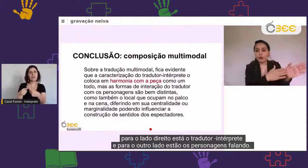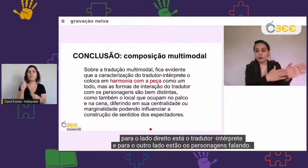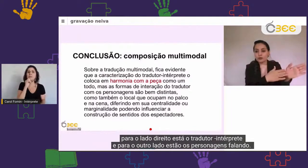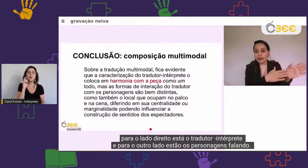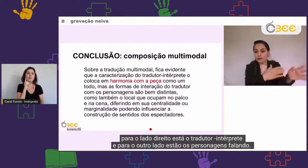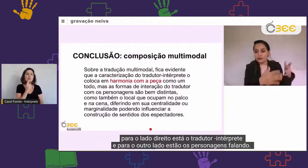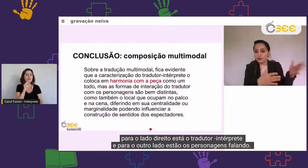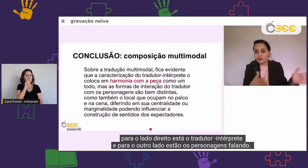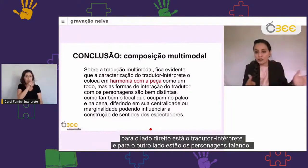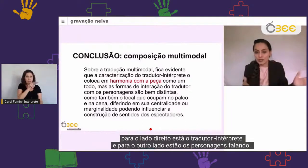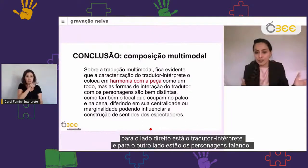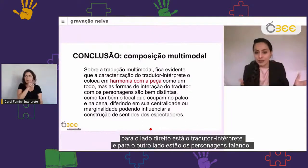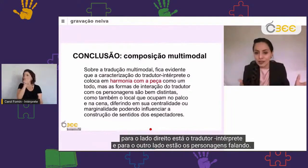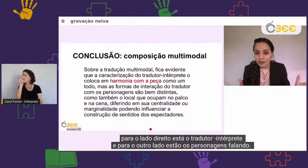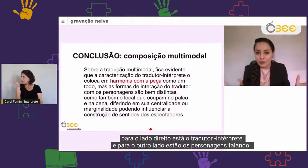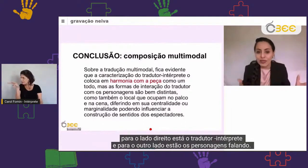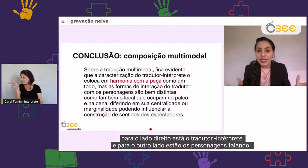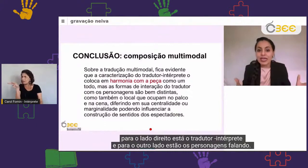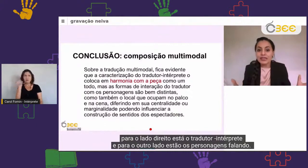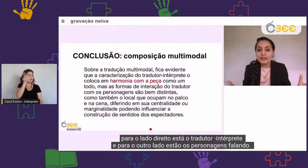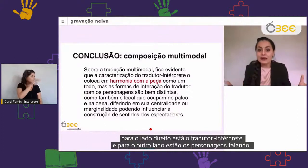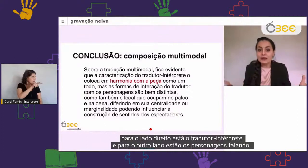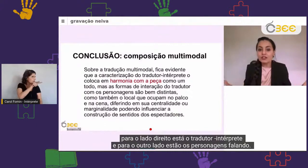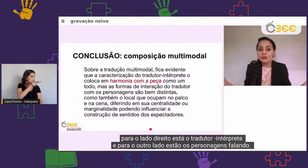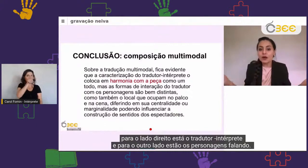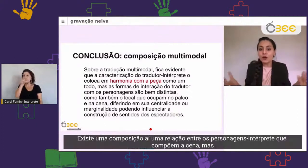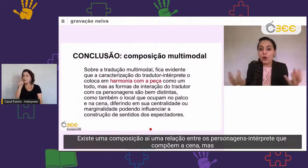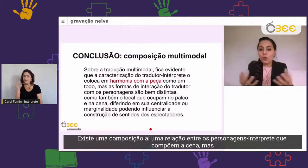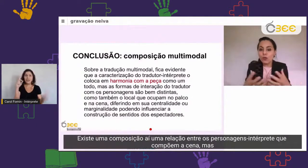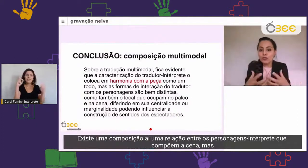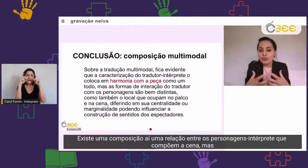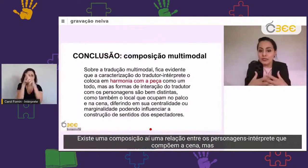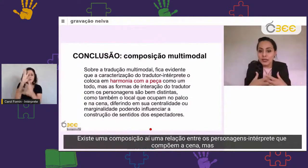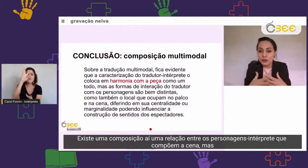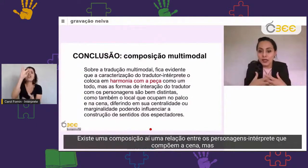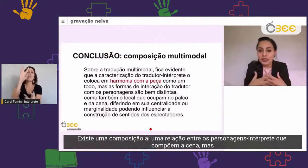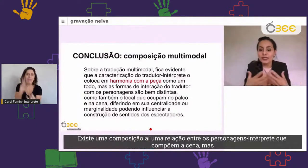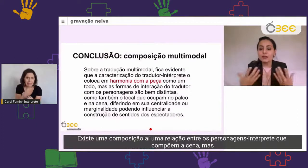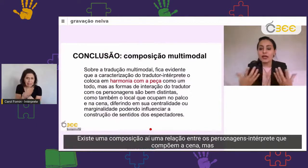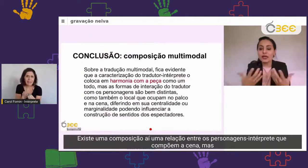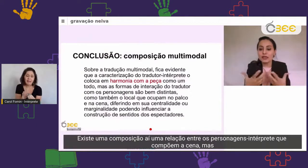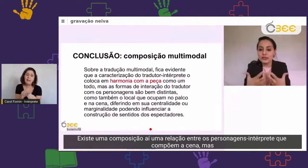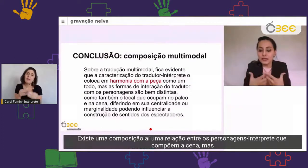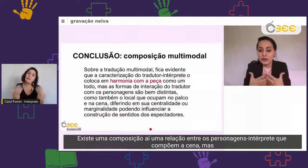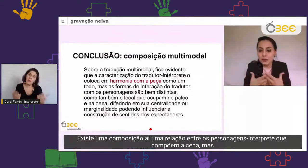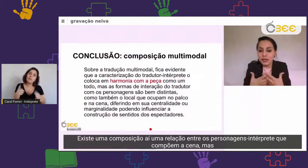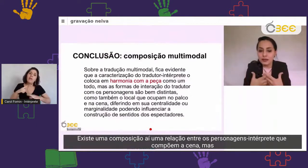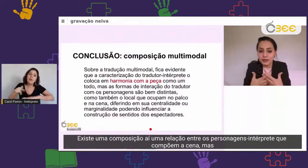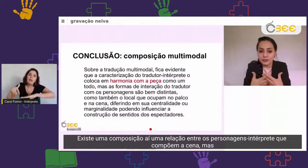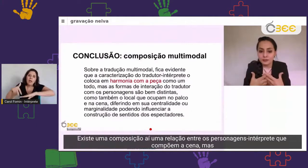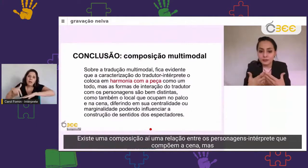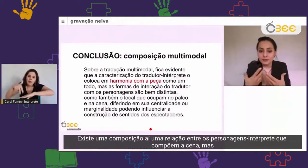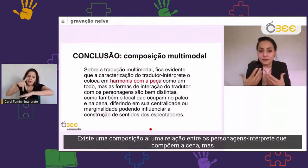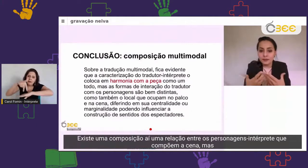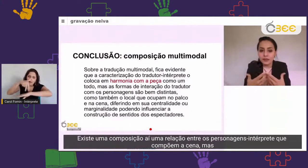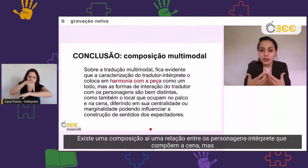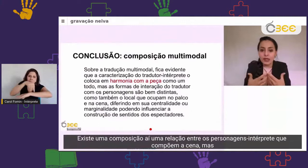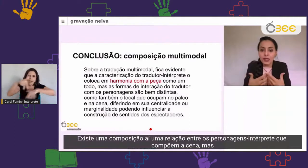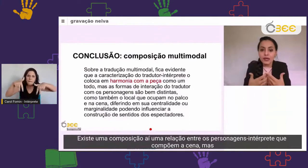tradutor-intérprete, para o outro lado estão os personagens falando. Então, existe uma composição aí, uma relação